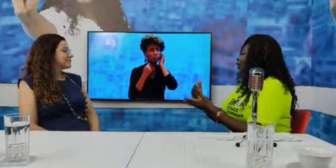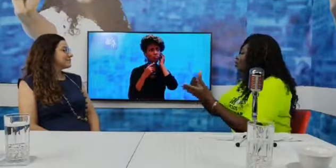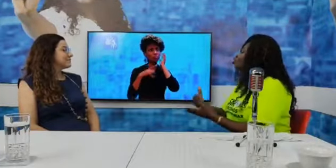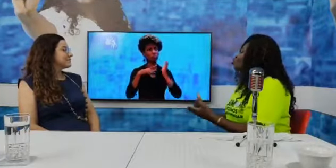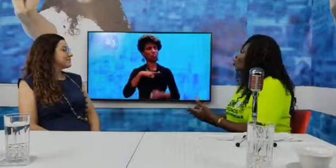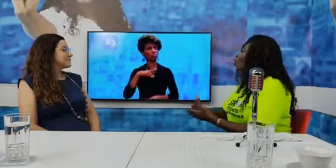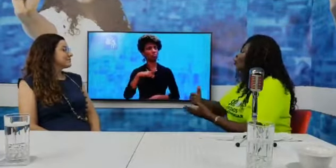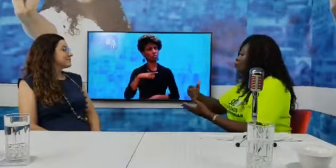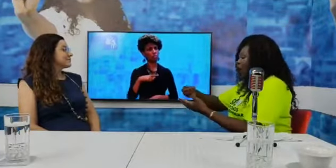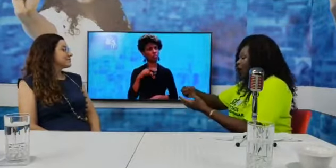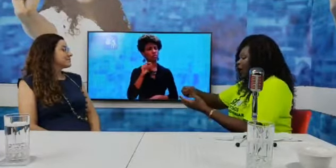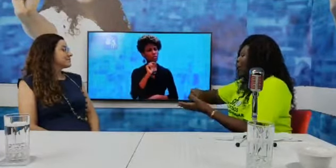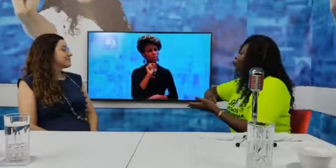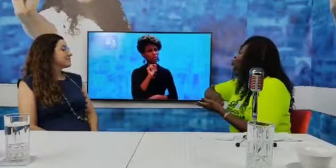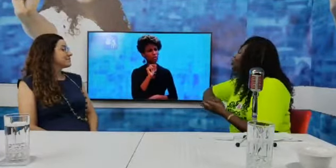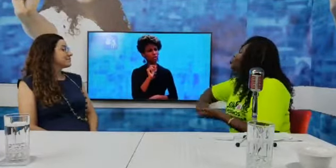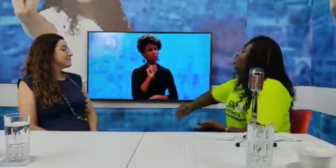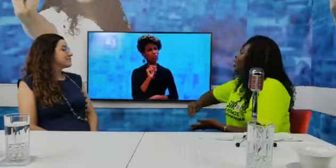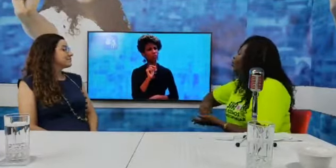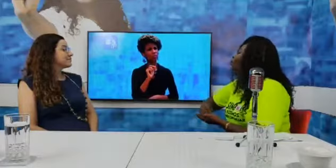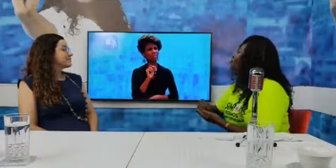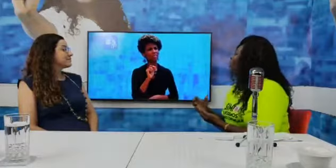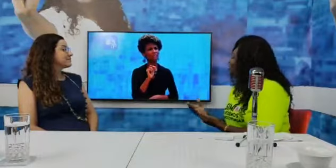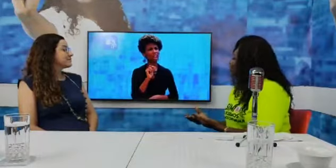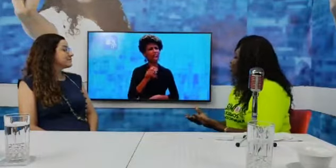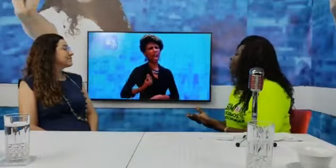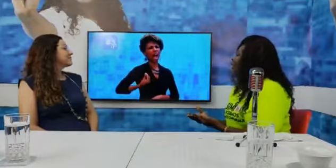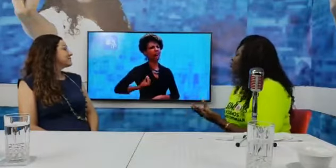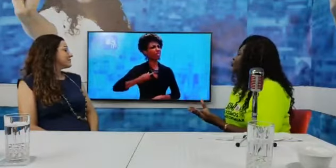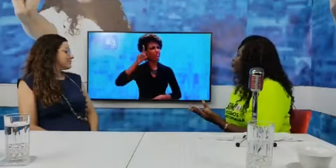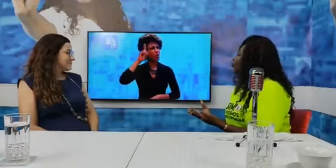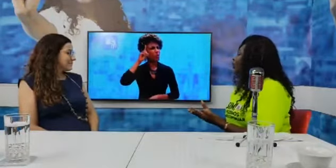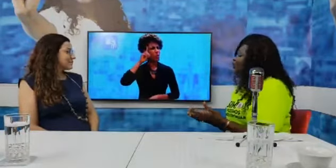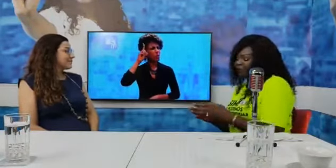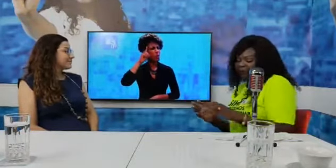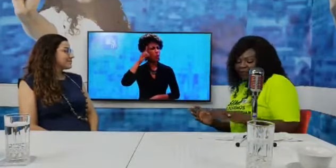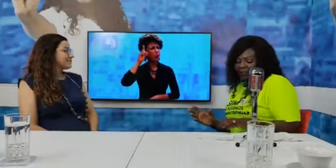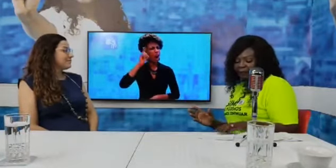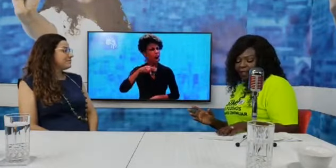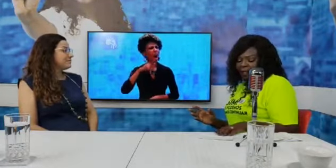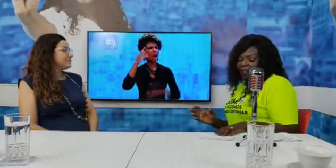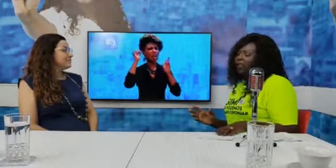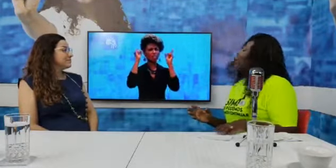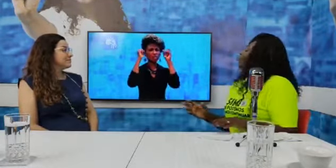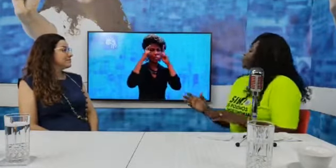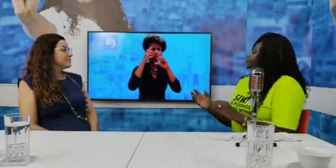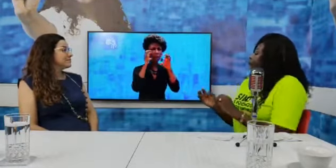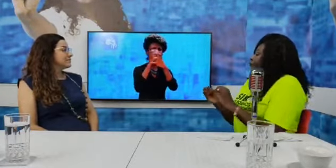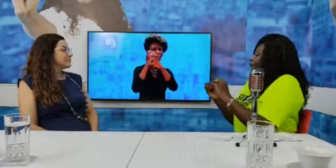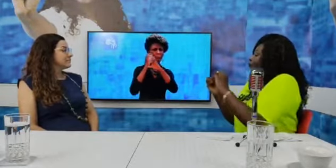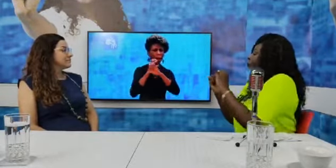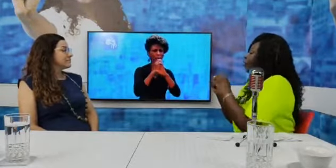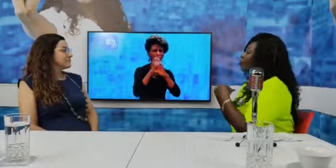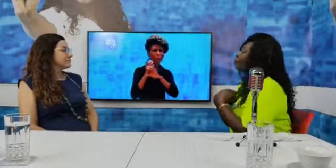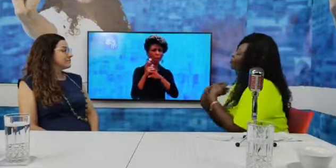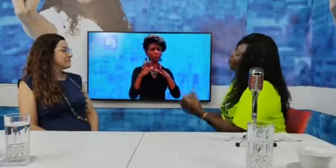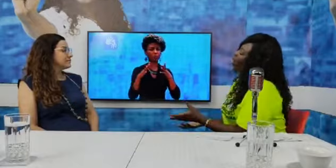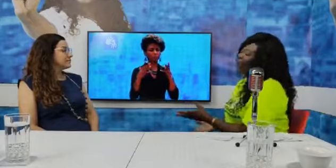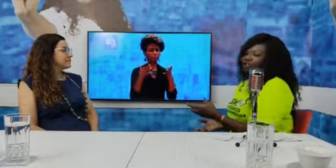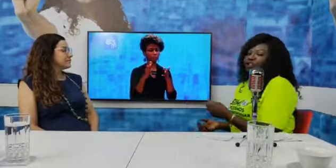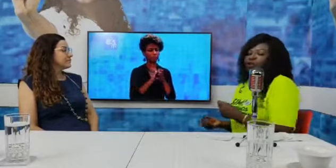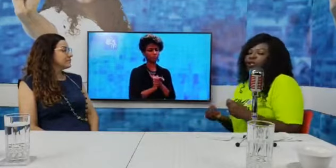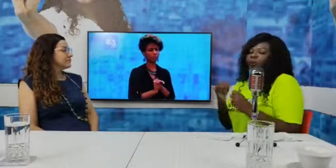têm isso como o dia a dia, é uma vivência, essa dificuldade é uma vivência. Então,